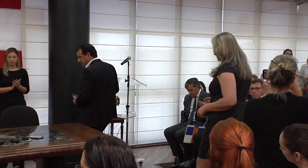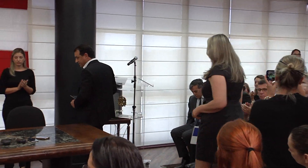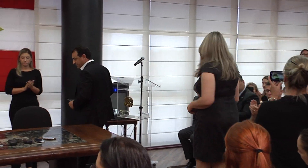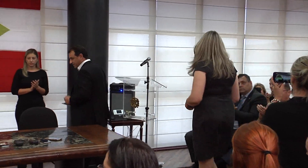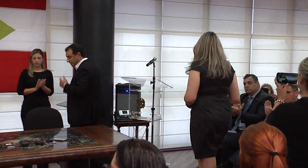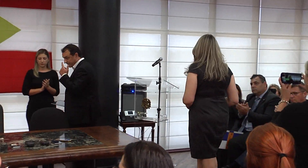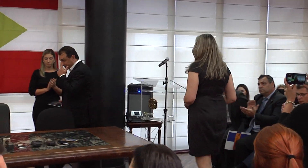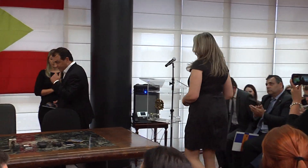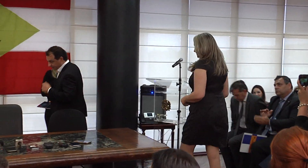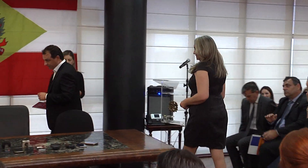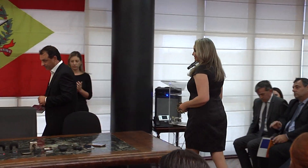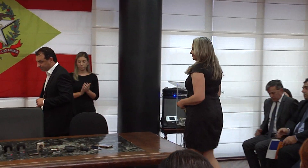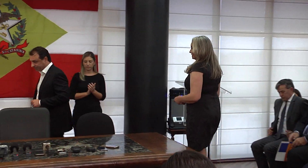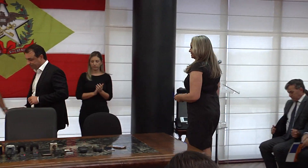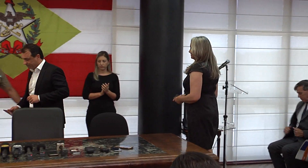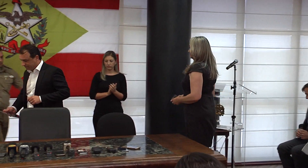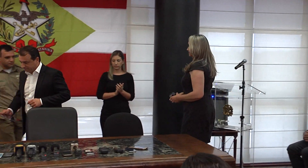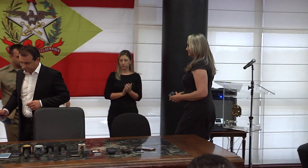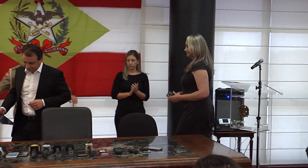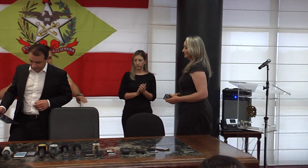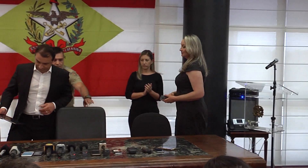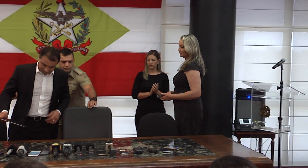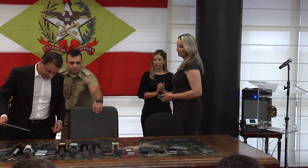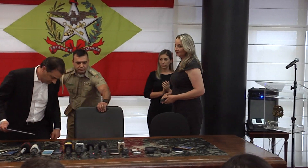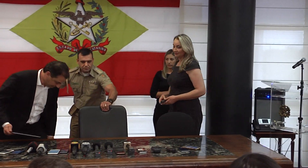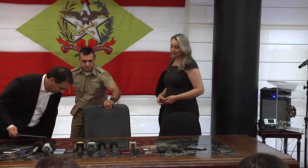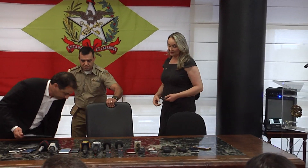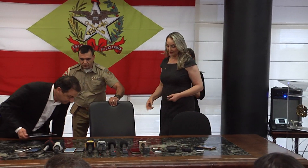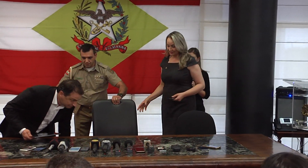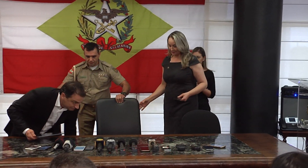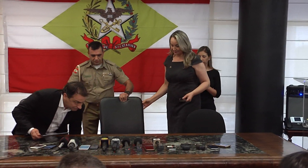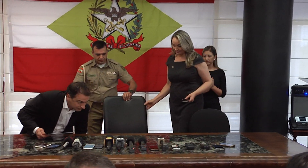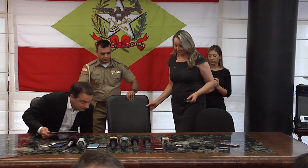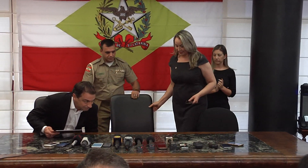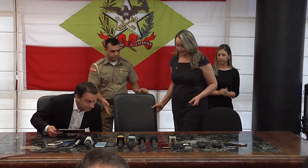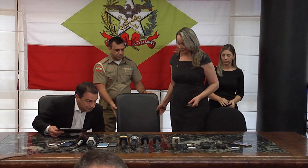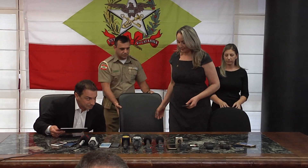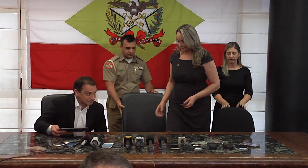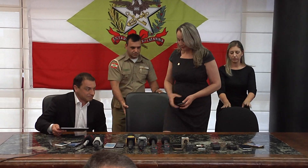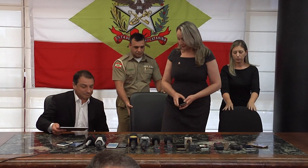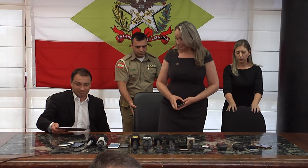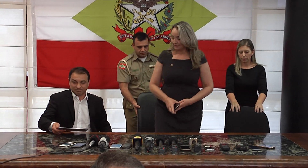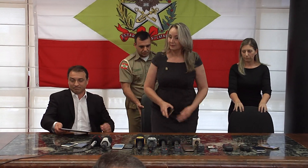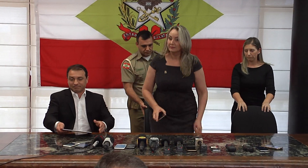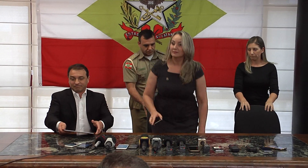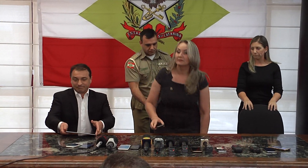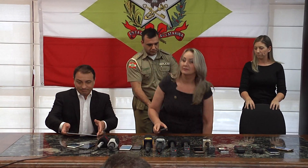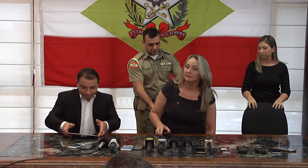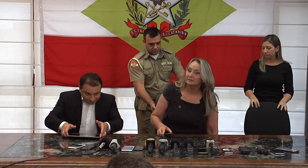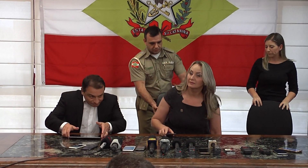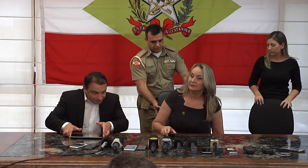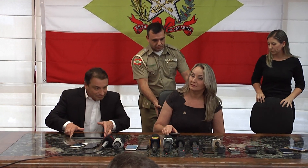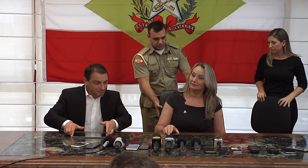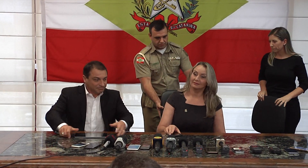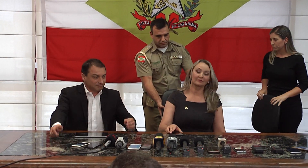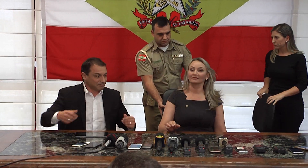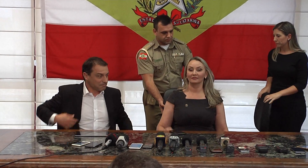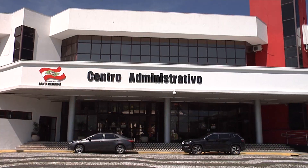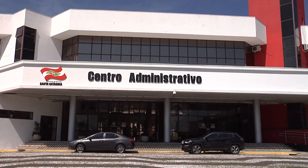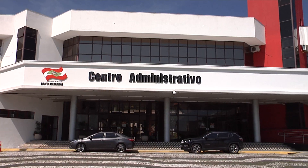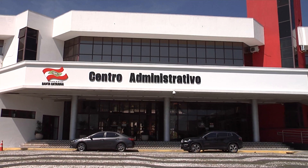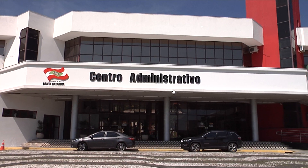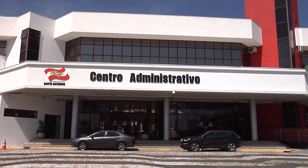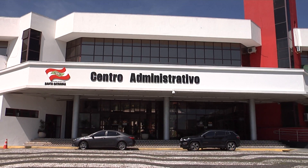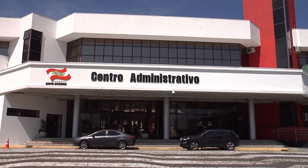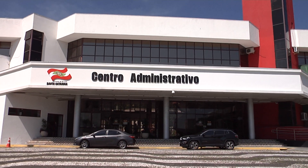Carlos Moisés da Silva deu sua primeira coletiva oficial como governador do estado. Falou das primeiras ações a serem tomadas, das